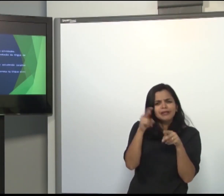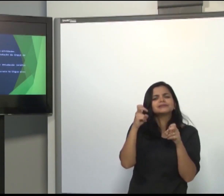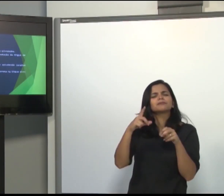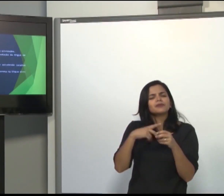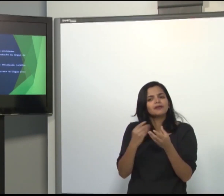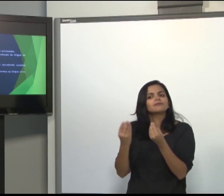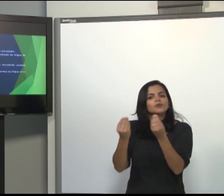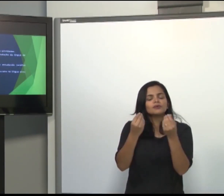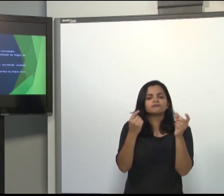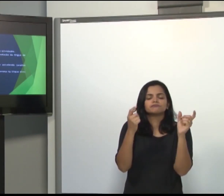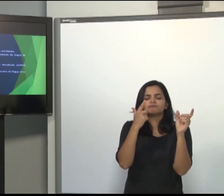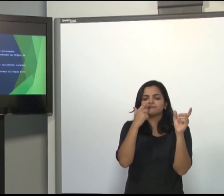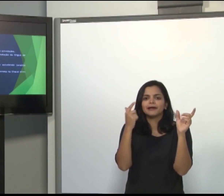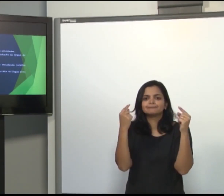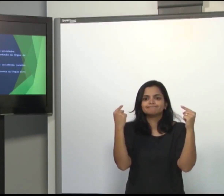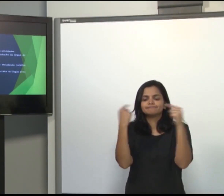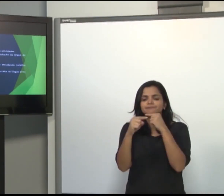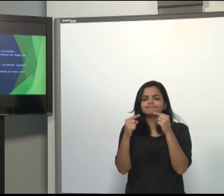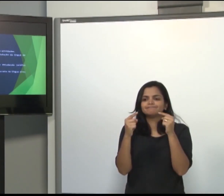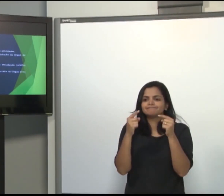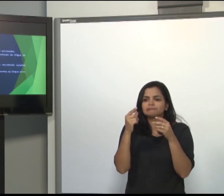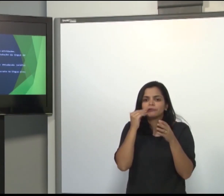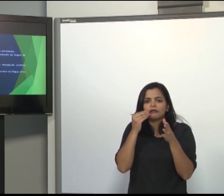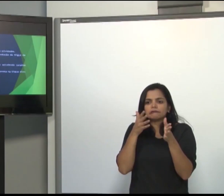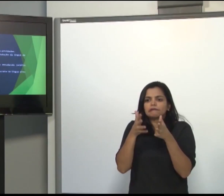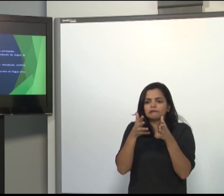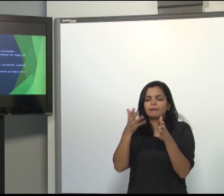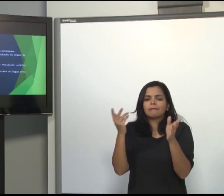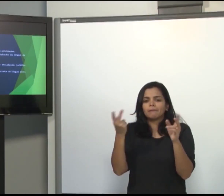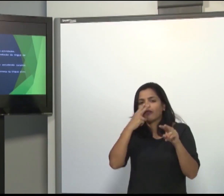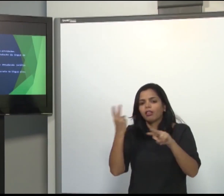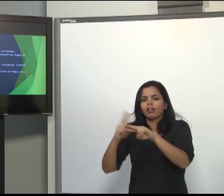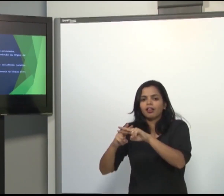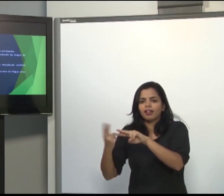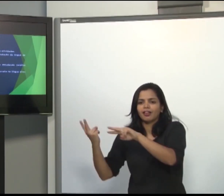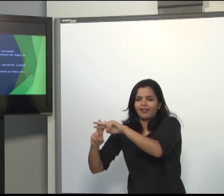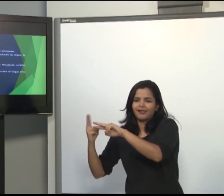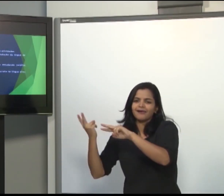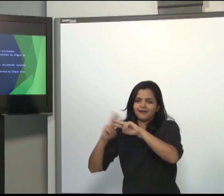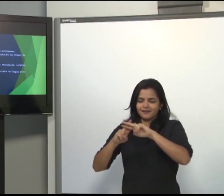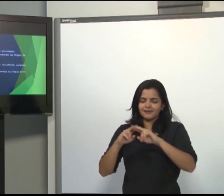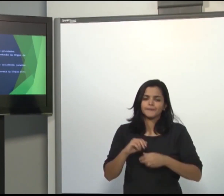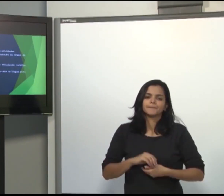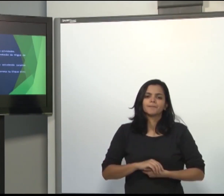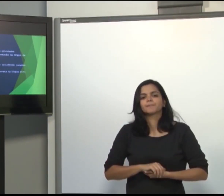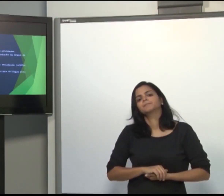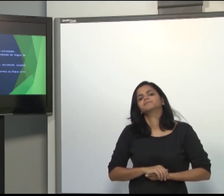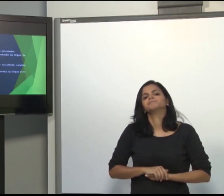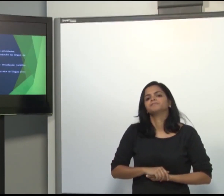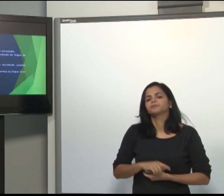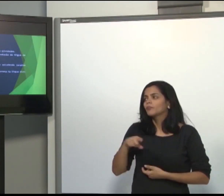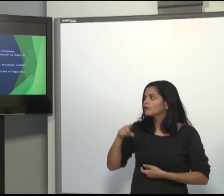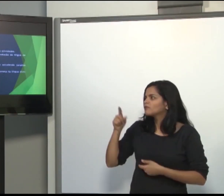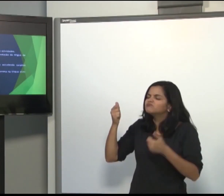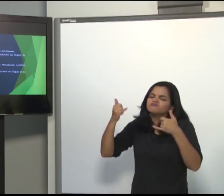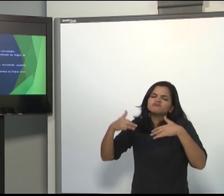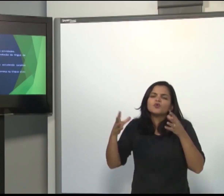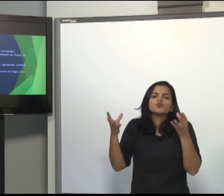Percebe-se que, às vezes, metodologias ficam engedradas, presas a um contexto. Então, aqui foi um resumo